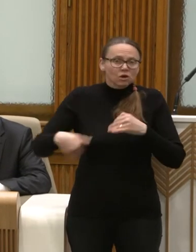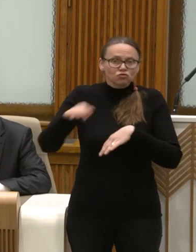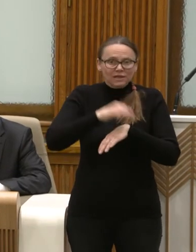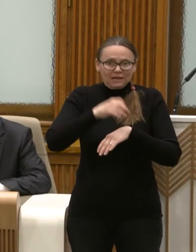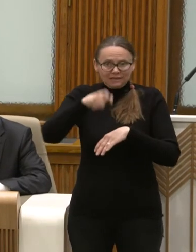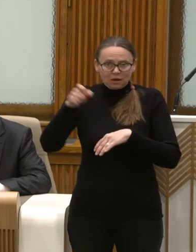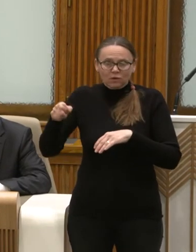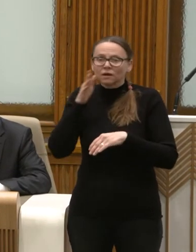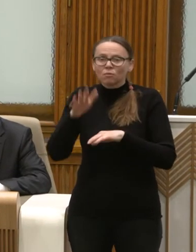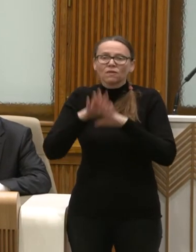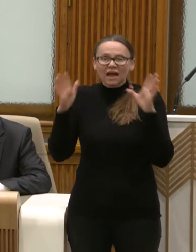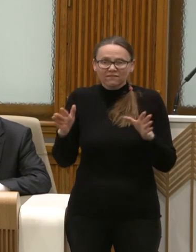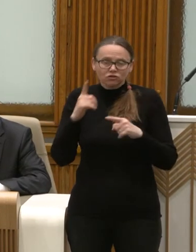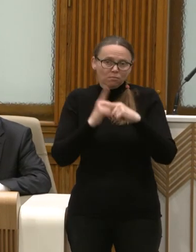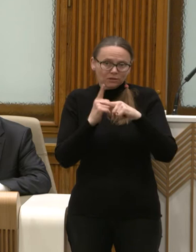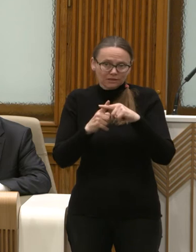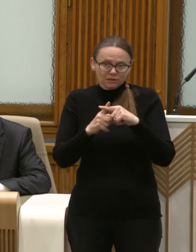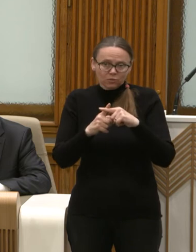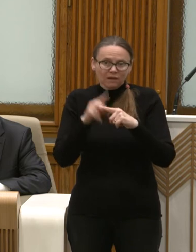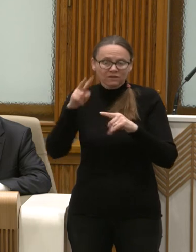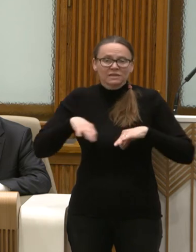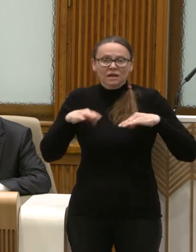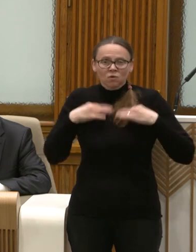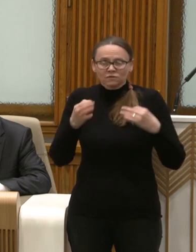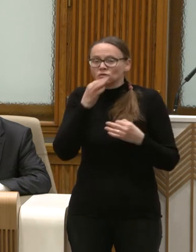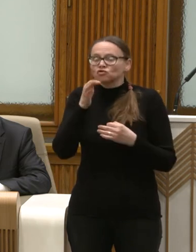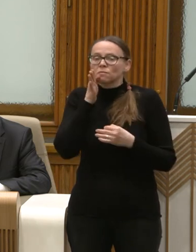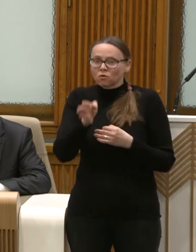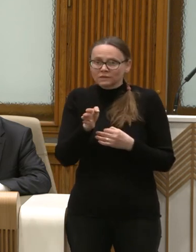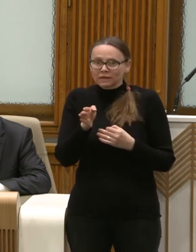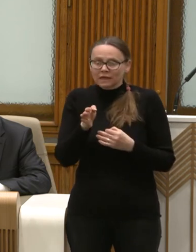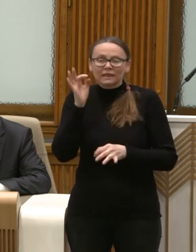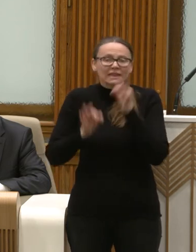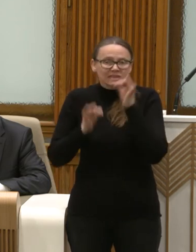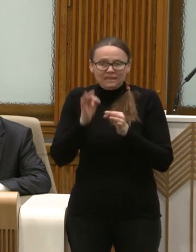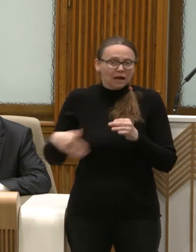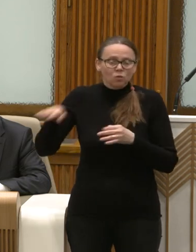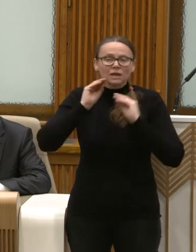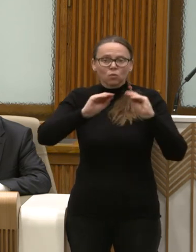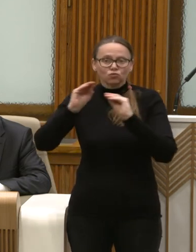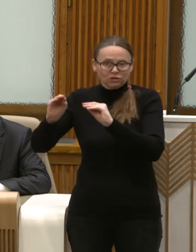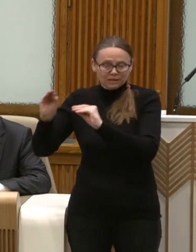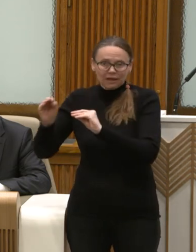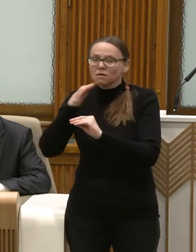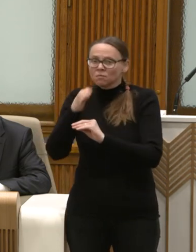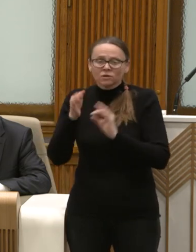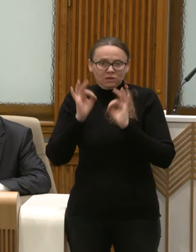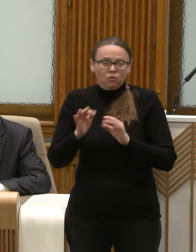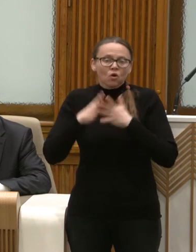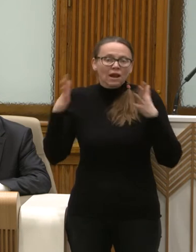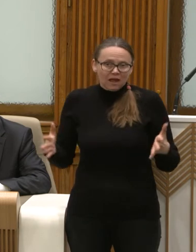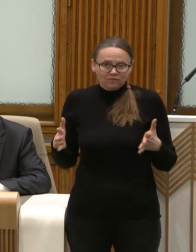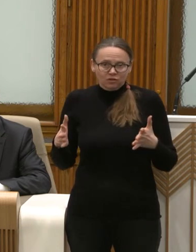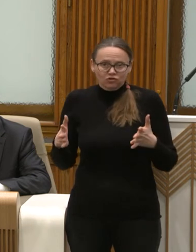bo zagotovo največ pozitivnih v zdravstvu, če boste testirali vse učitelje, bo zagotovo pač